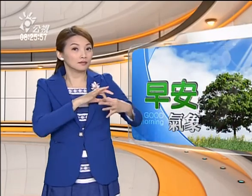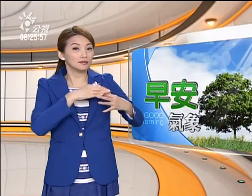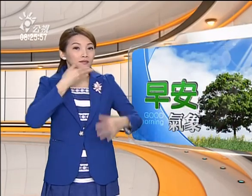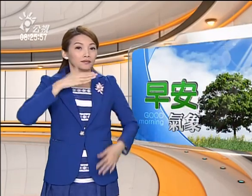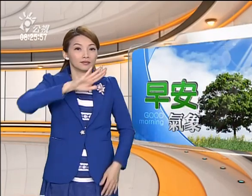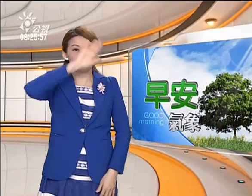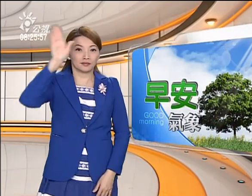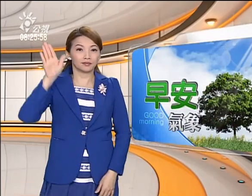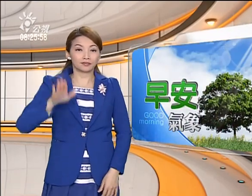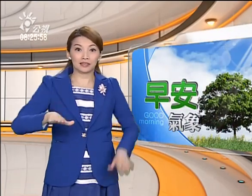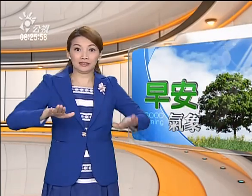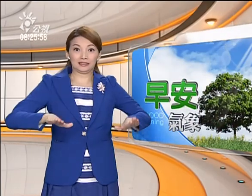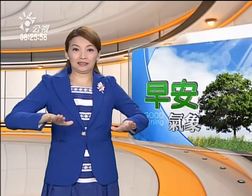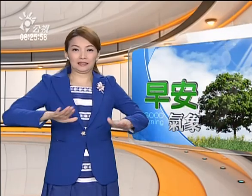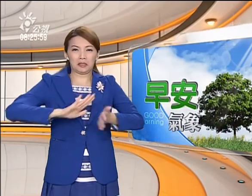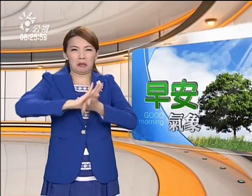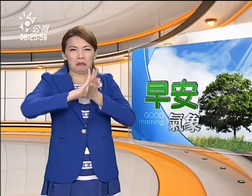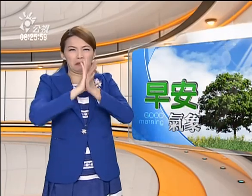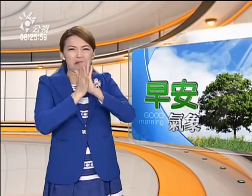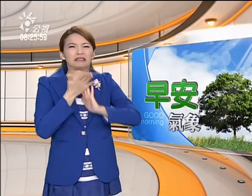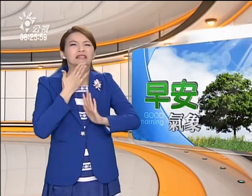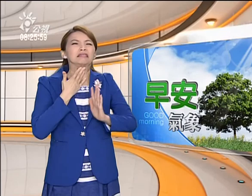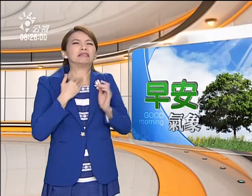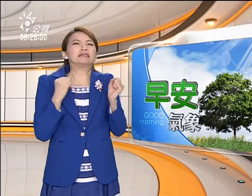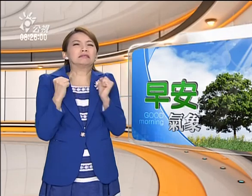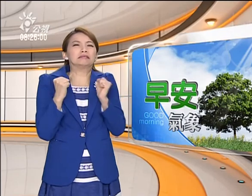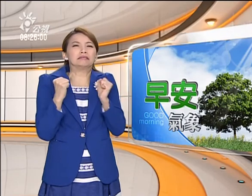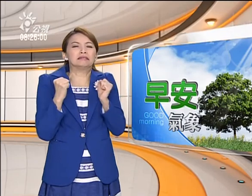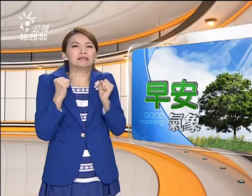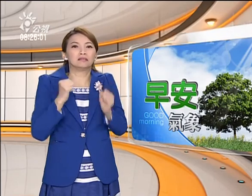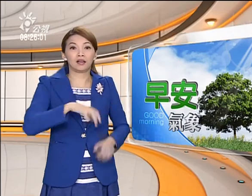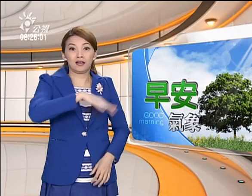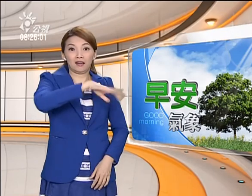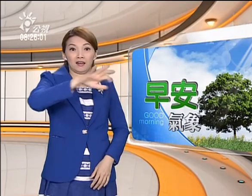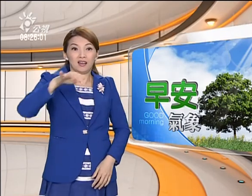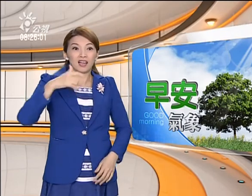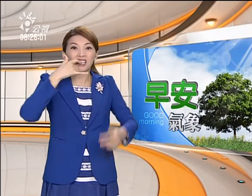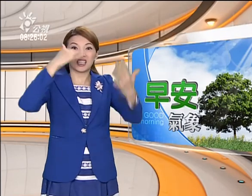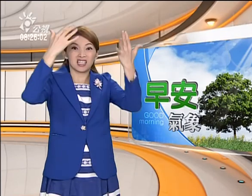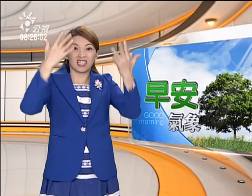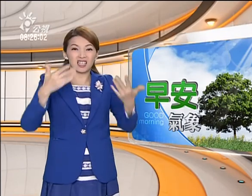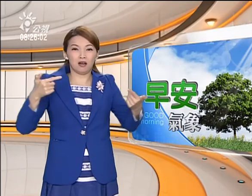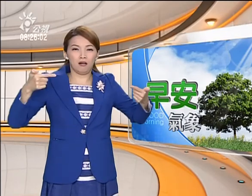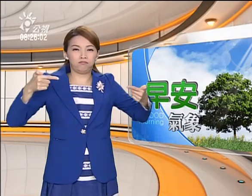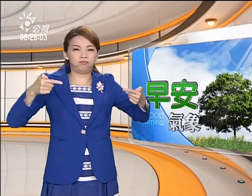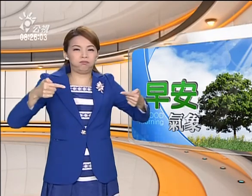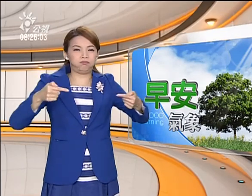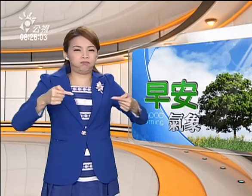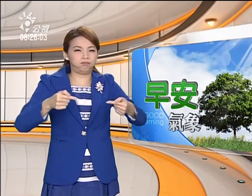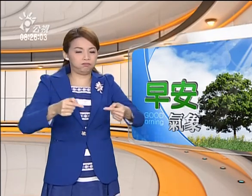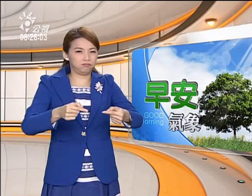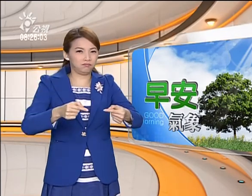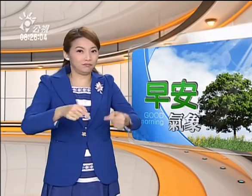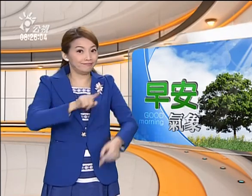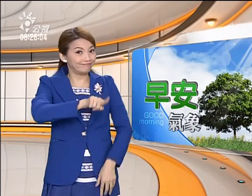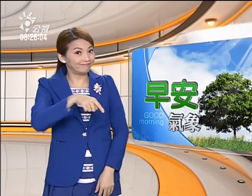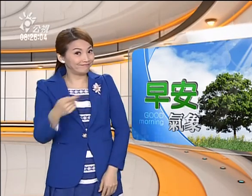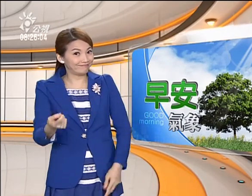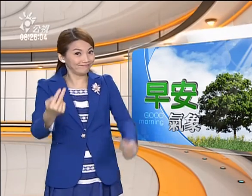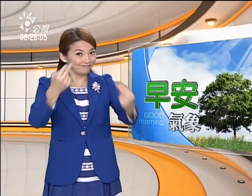气。今天的天气会转为干冷，各地降雪的几率已经不高了。至于气